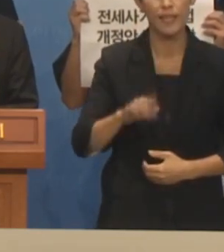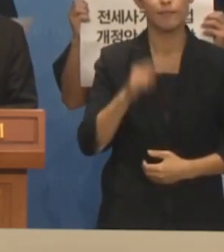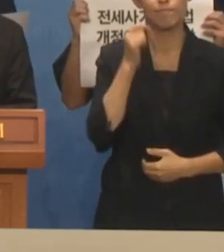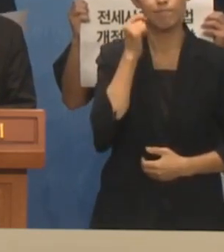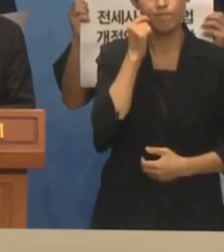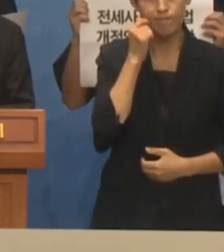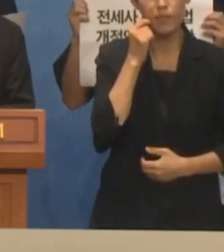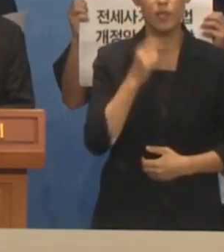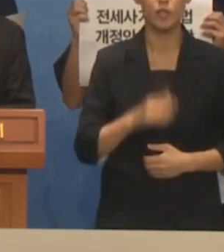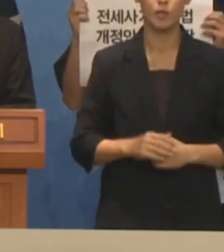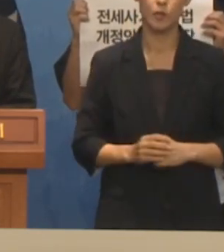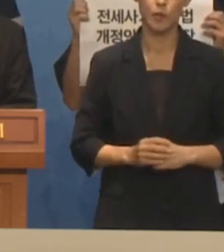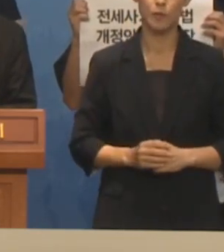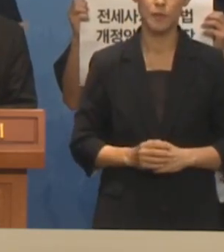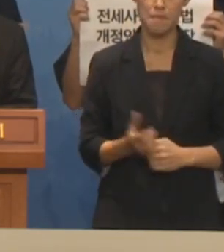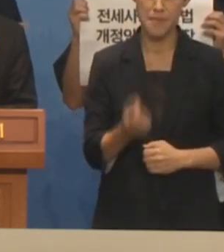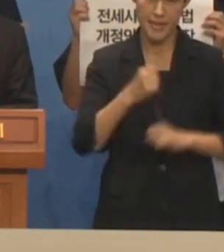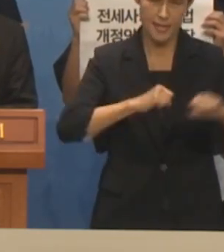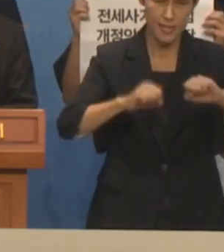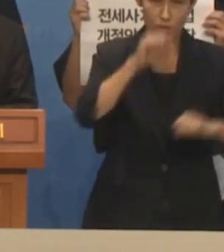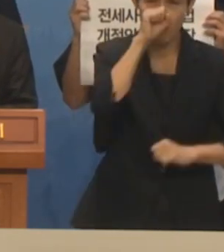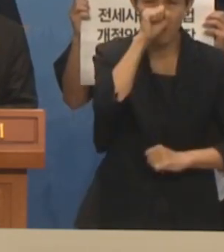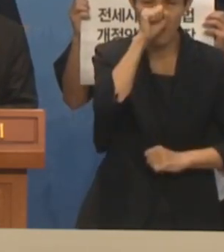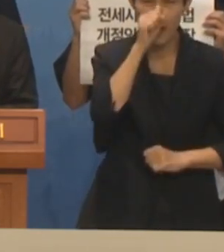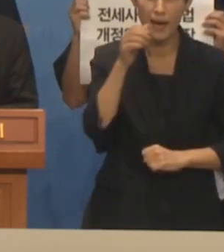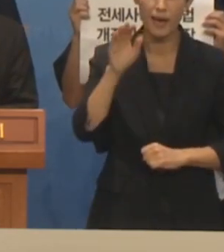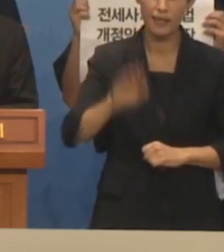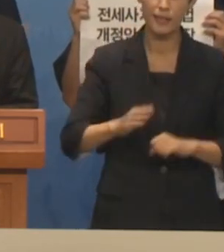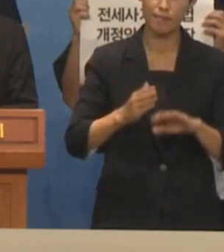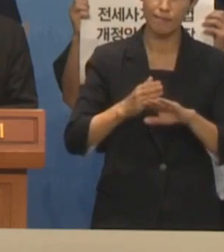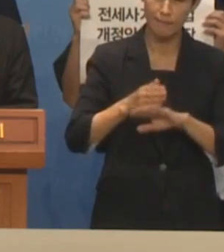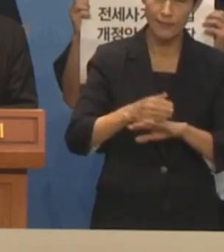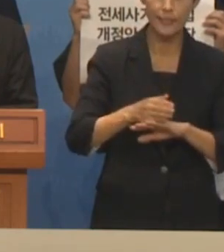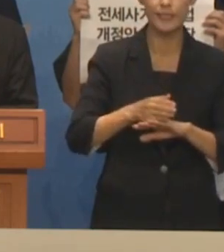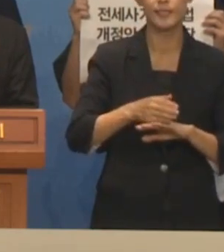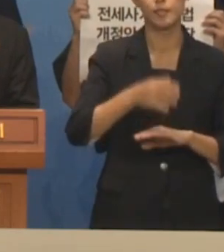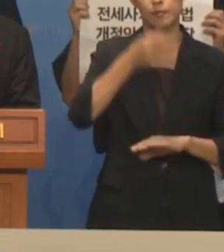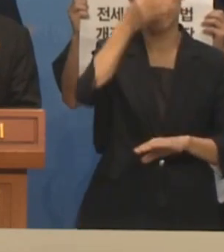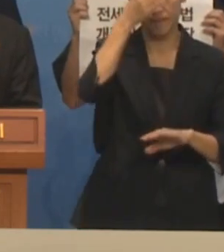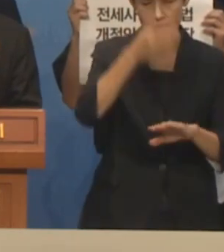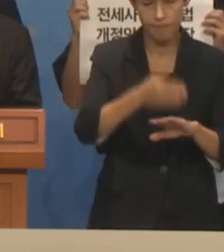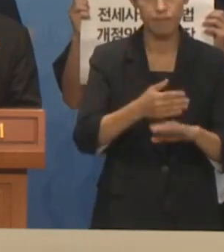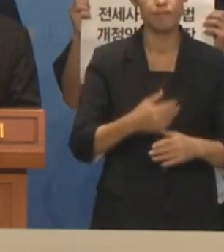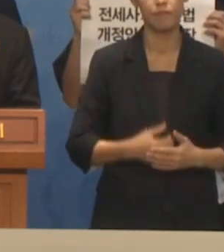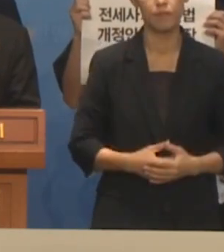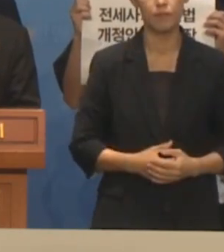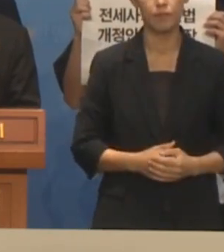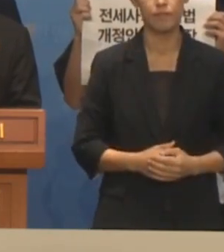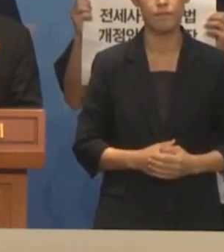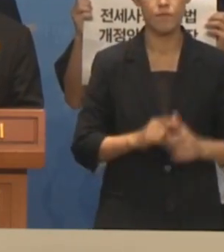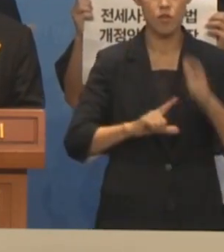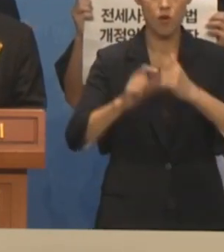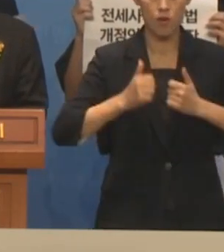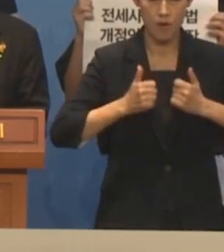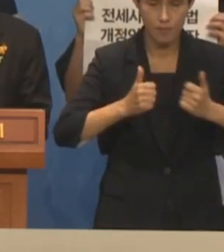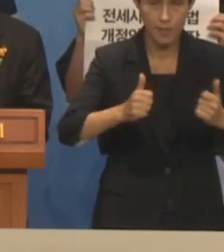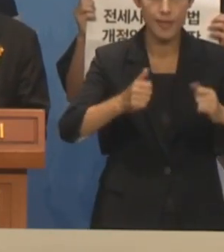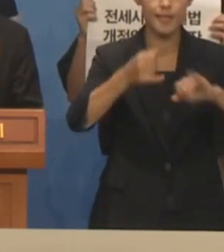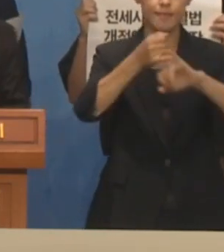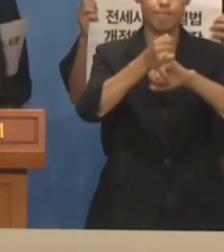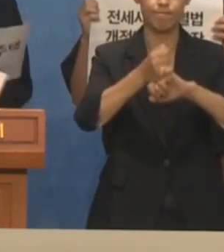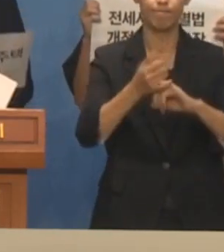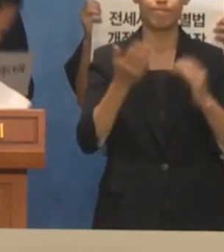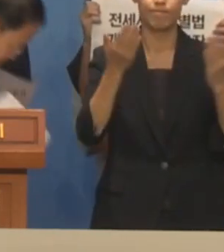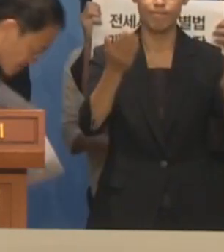그리고 속도가 빠르게 좀 진행이 돼야 되는데 그렇지 못한 점 이 자리를 빌어서 진심으로 사과드리고요. 더 열심히 하겠다는 말씀드리겠습니다.